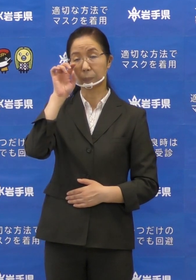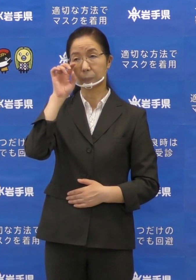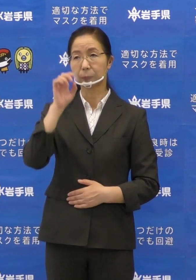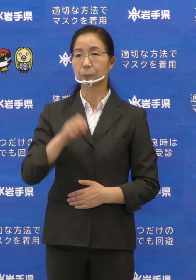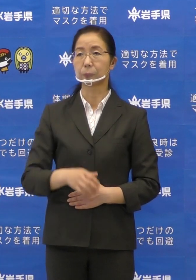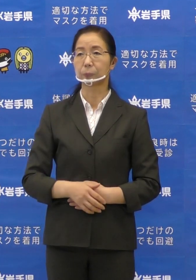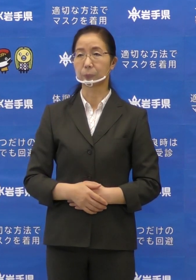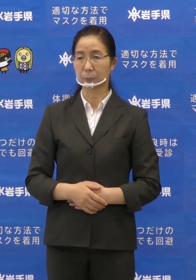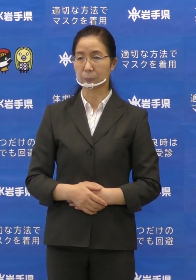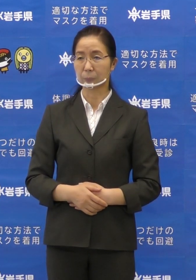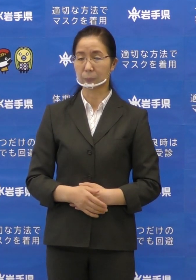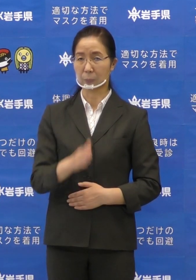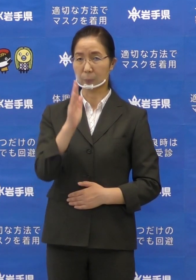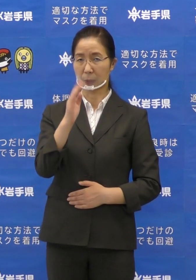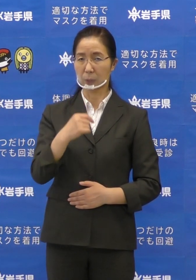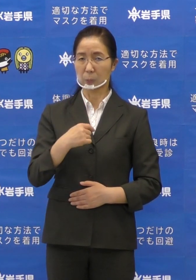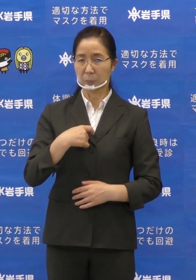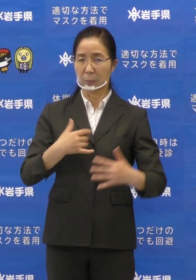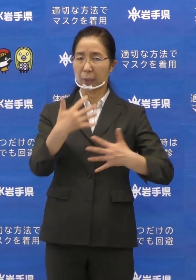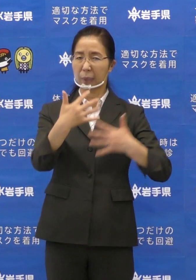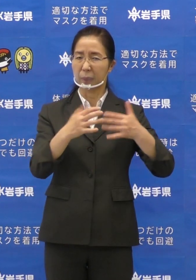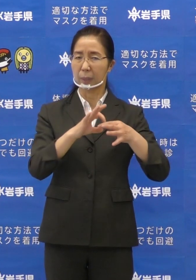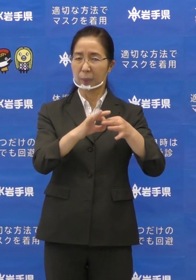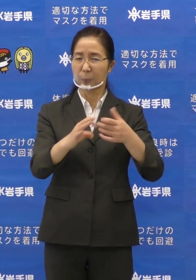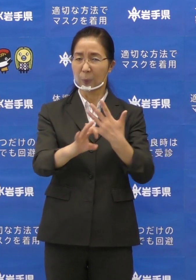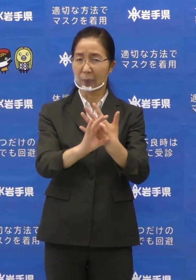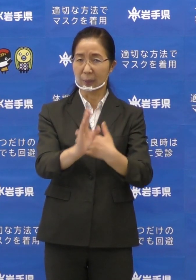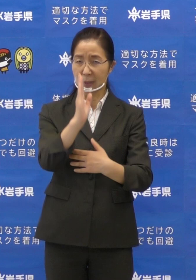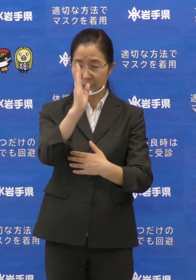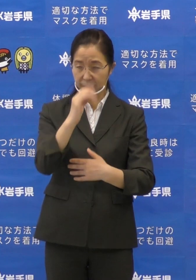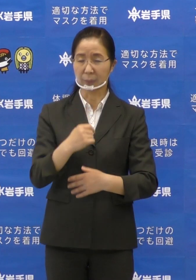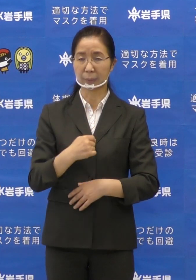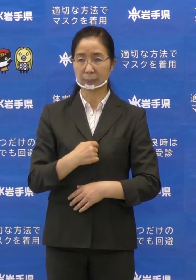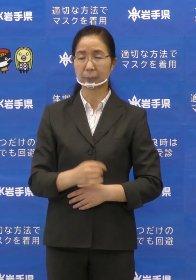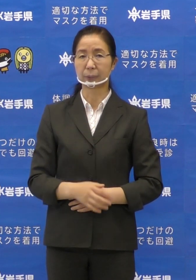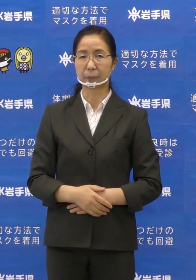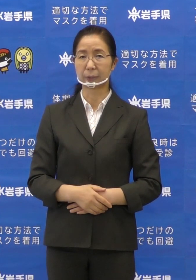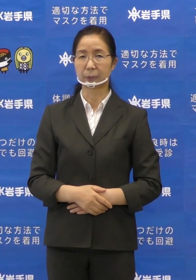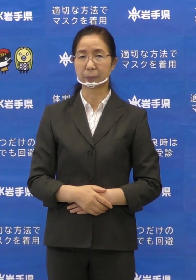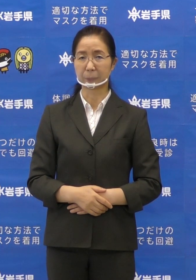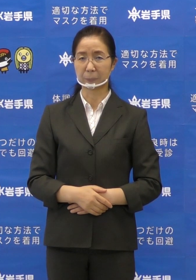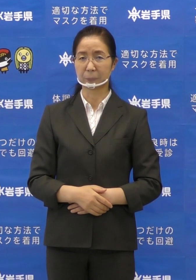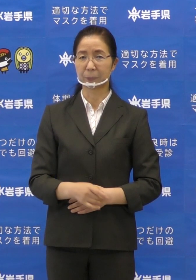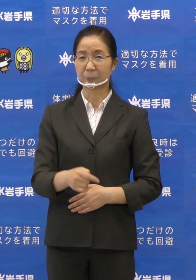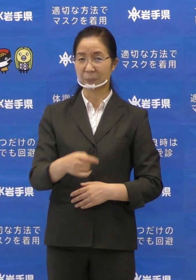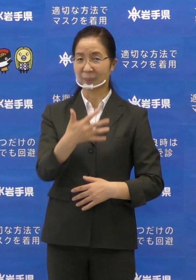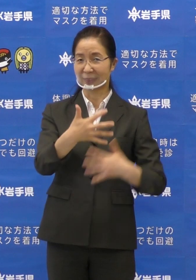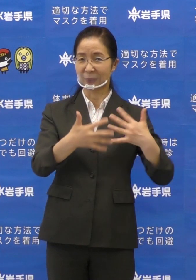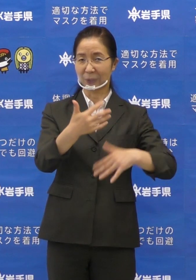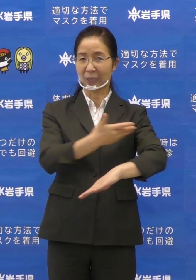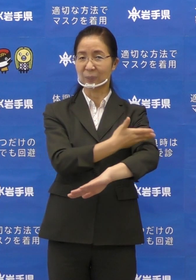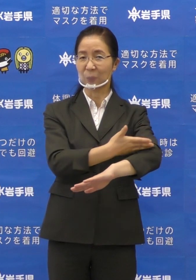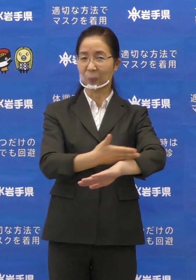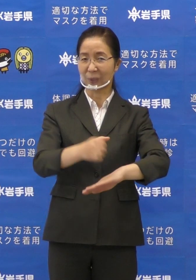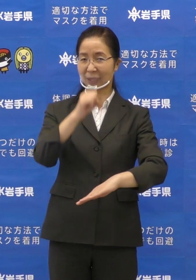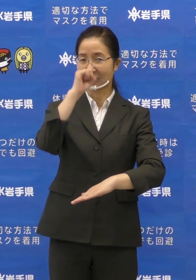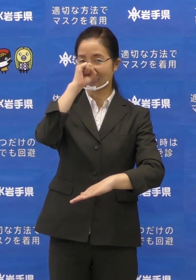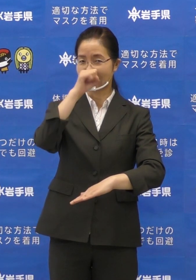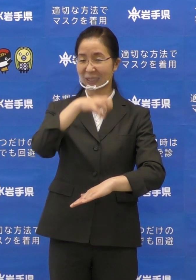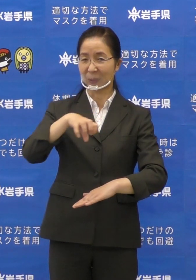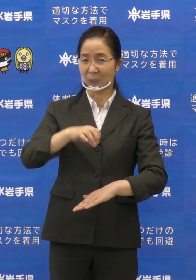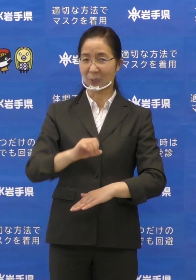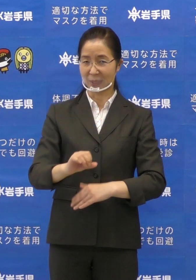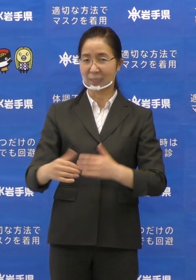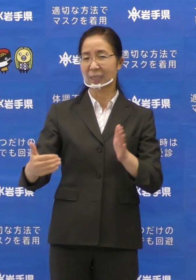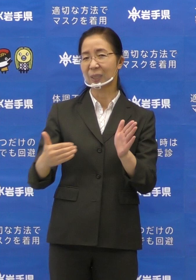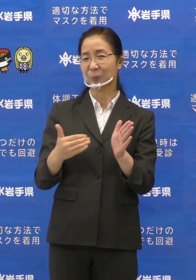すみません、私もスターウォーズの関連で伺いたいんですけれども、先ほど知事はスターウォーズのストーリーのいいところはカイロレンが